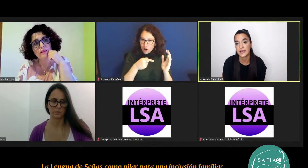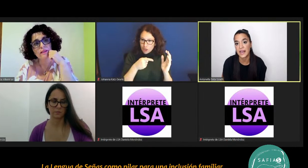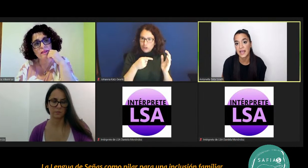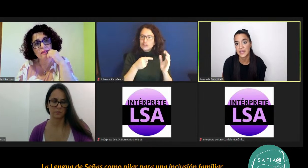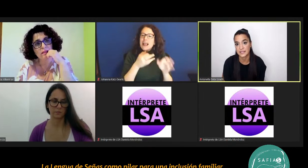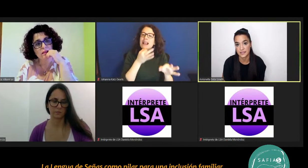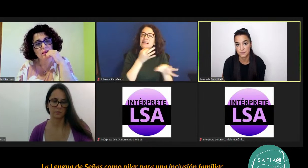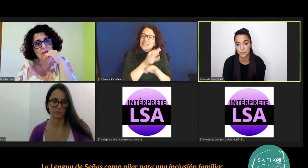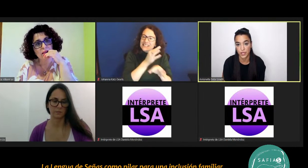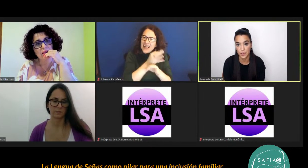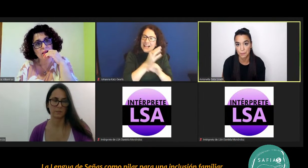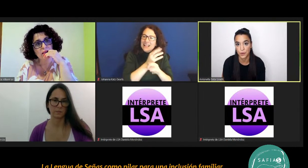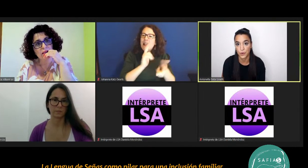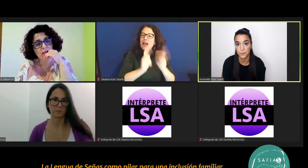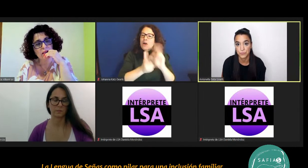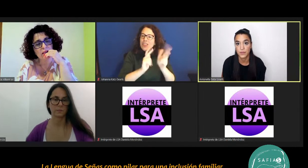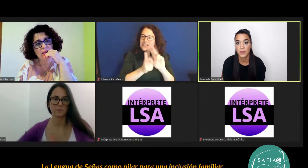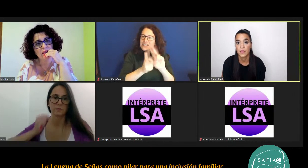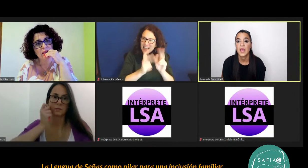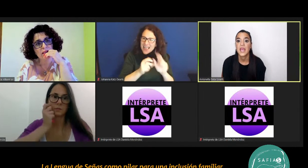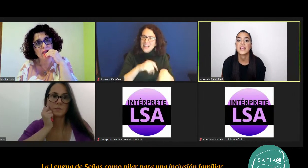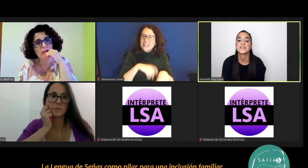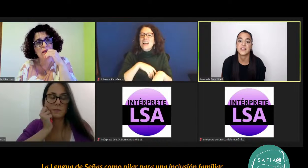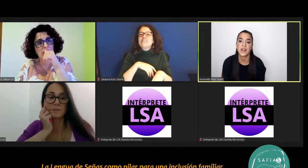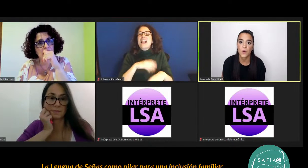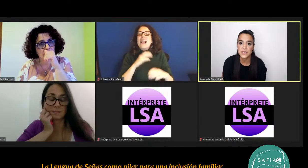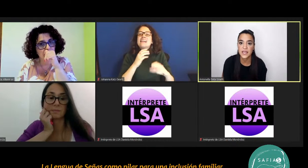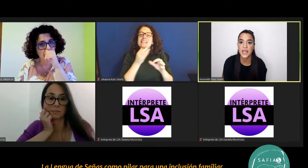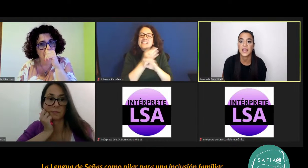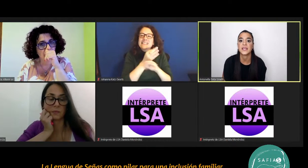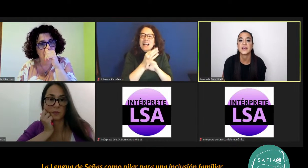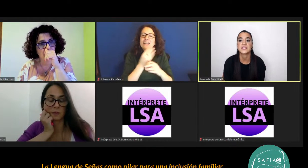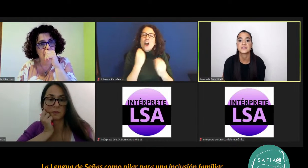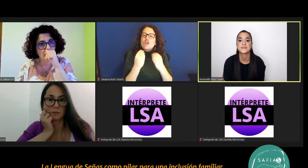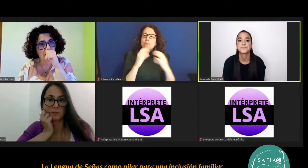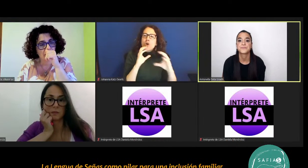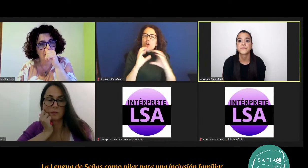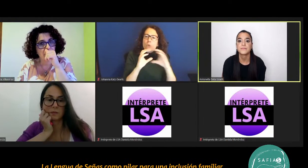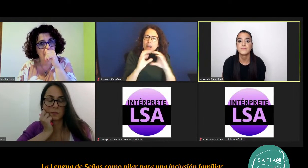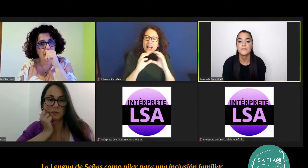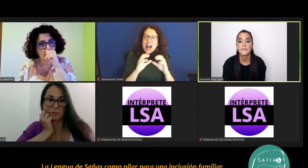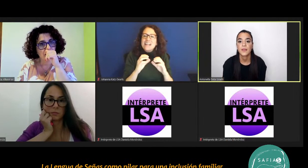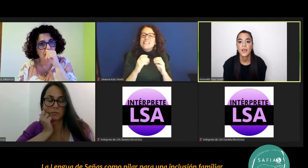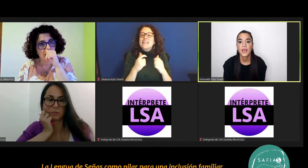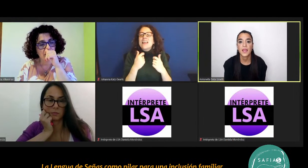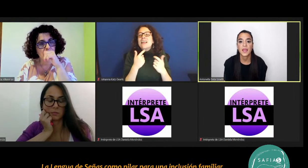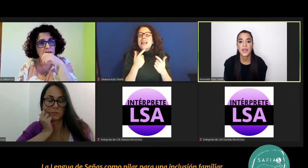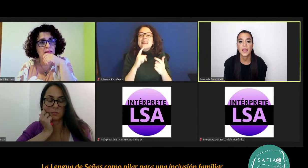familias en las casas, por ejemplo. Enseña lengua de señas,